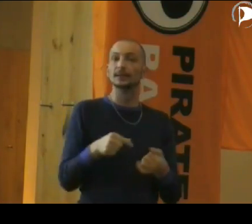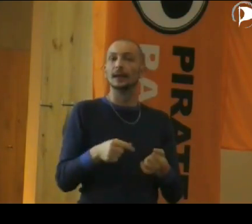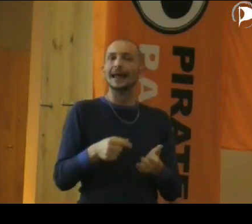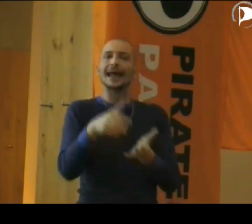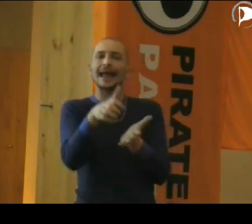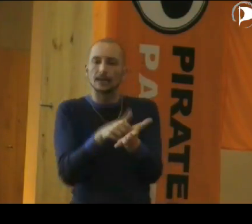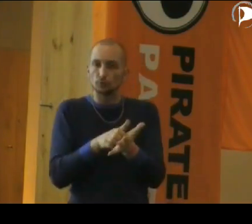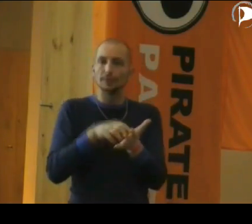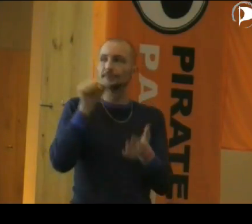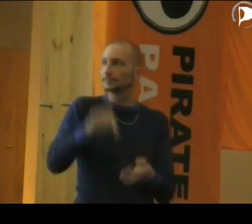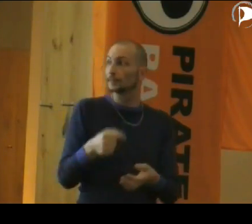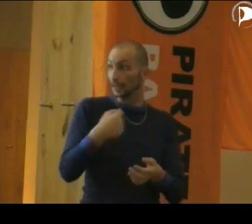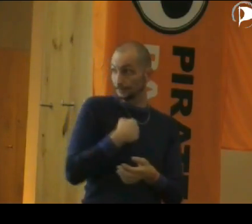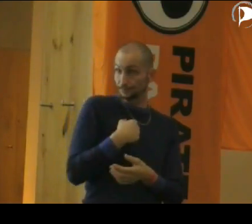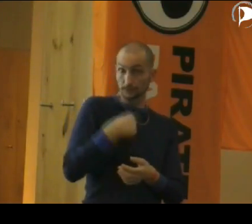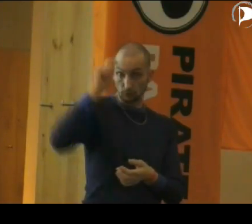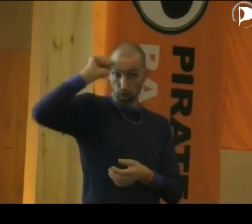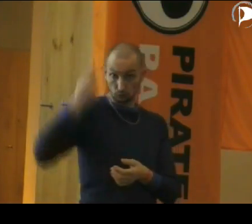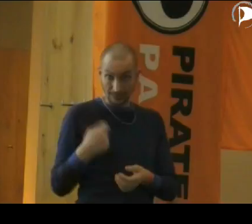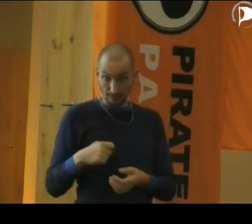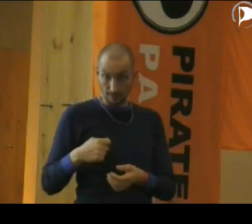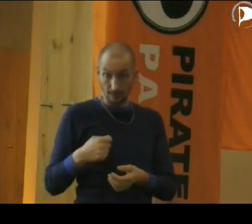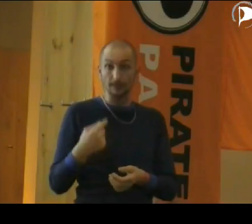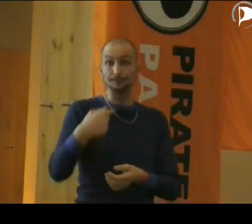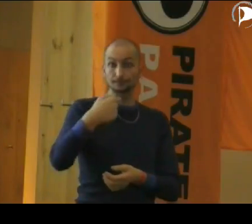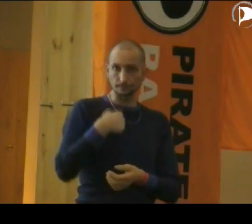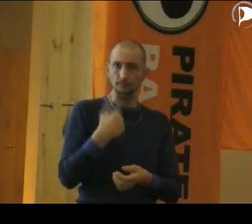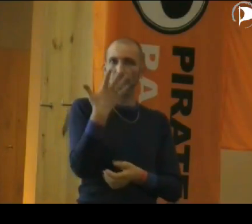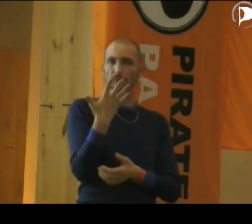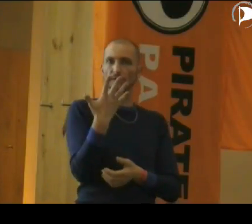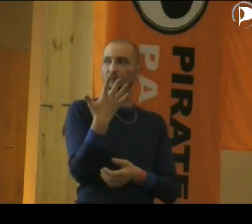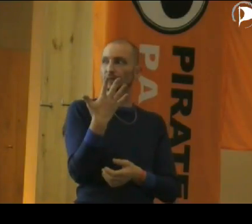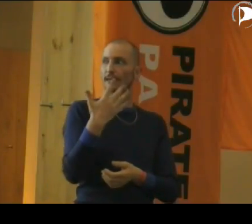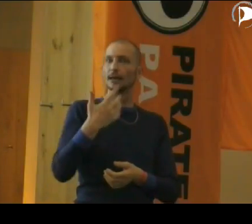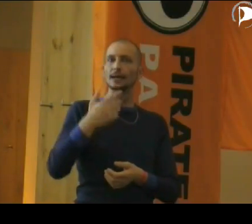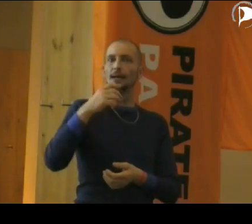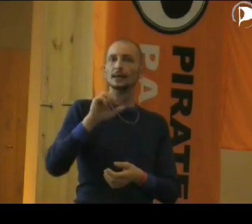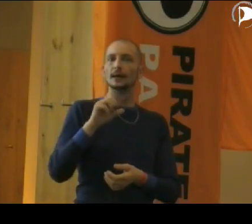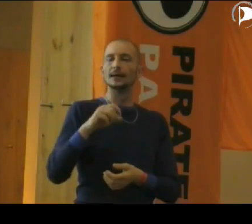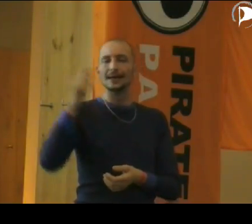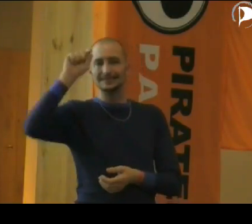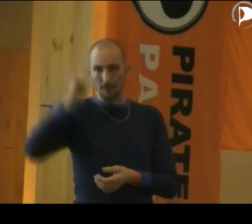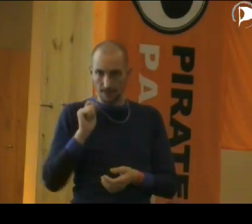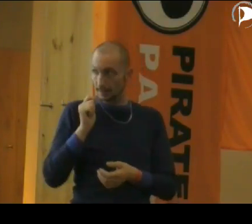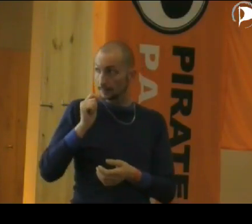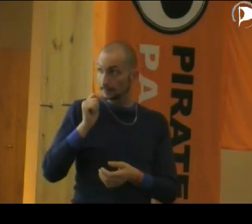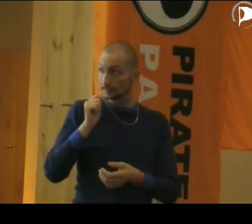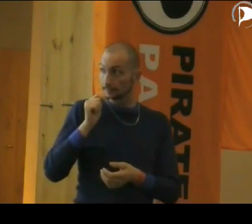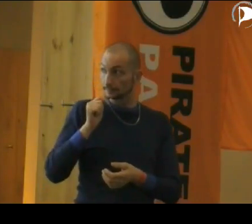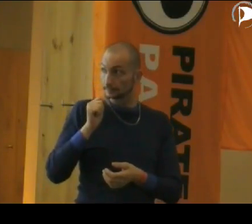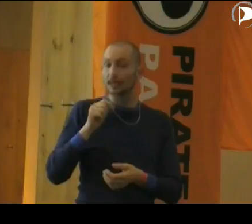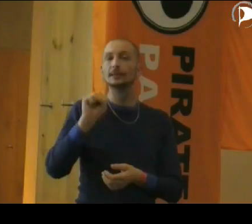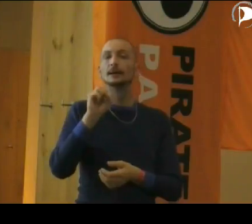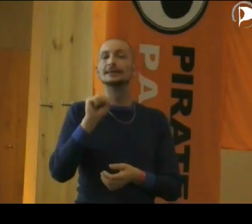ich bin gesund und ab jetzt nur noch projekte und